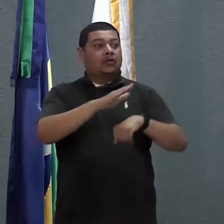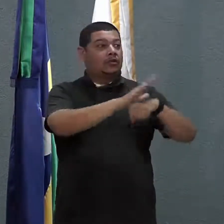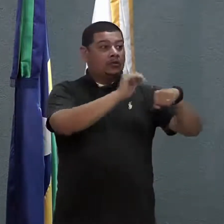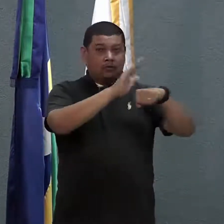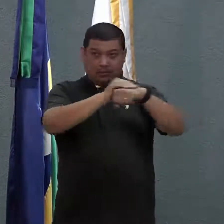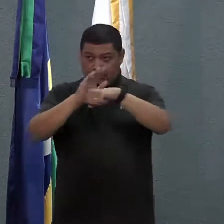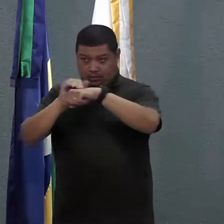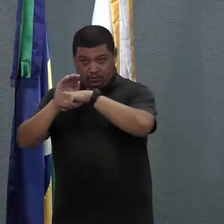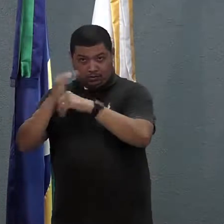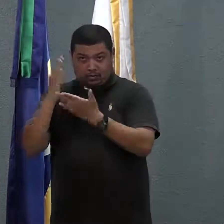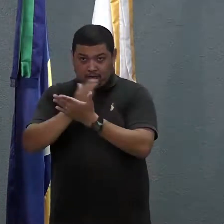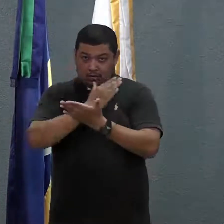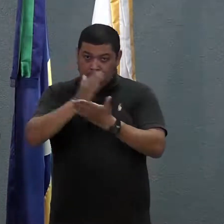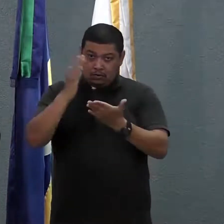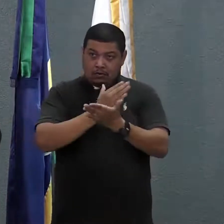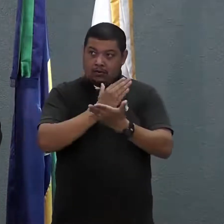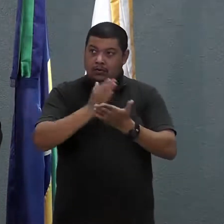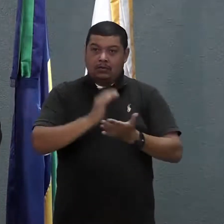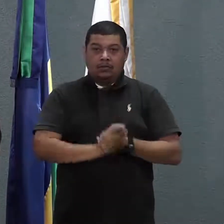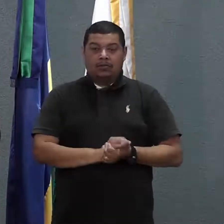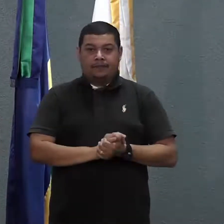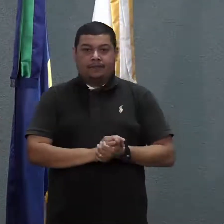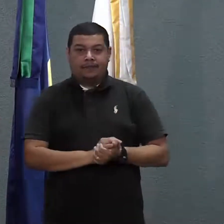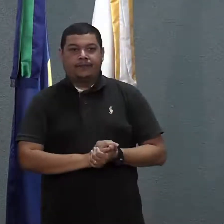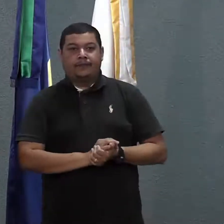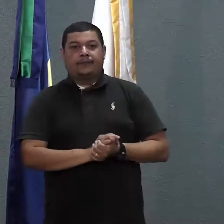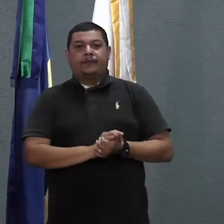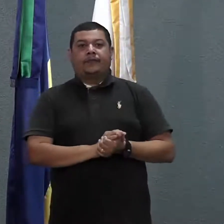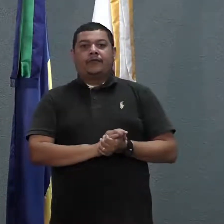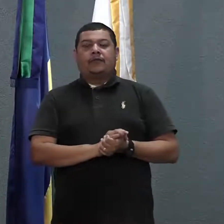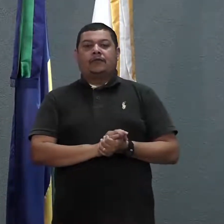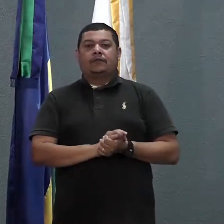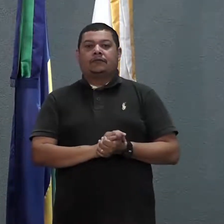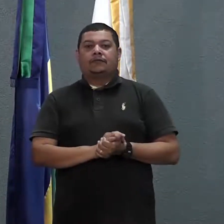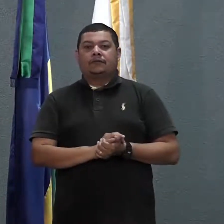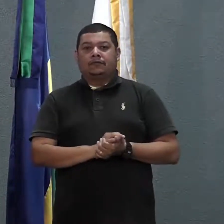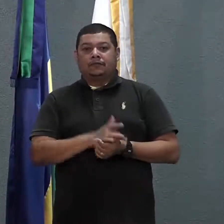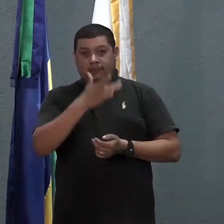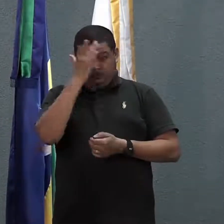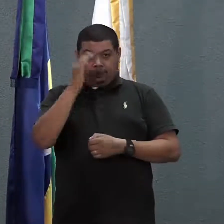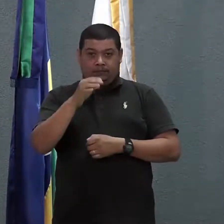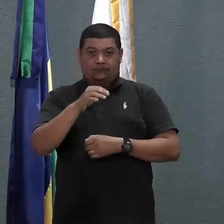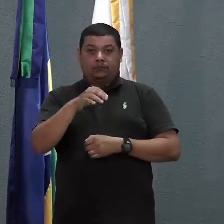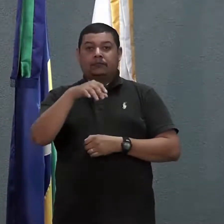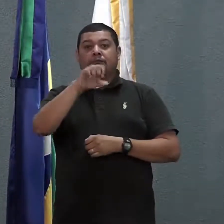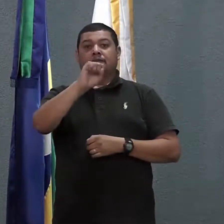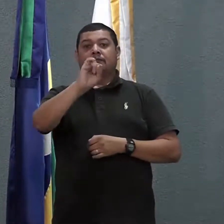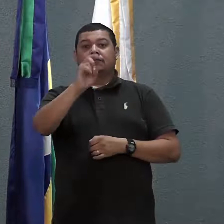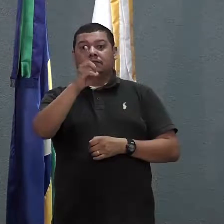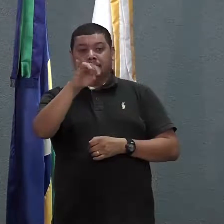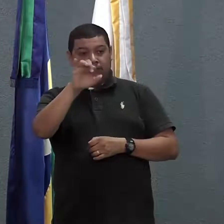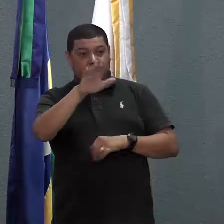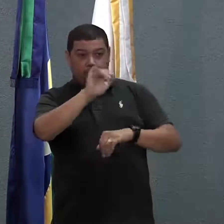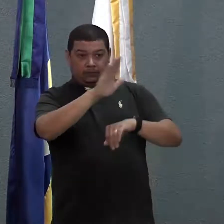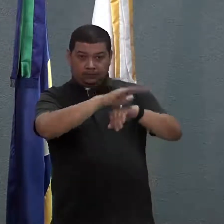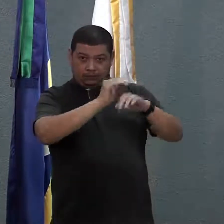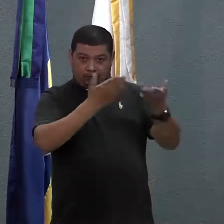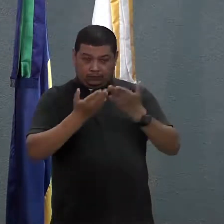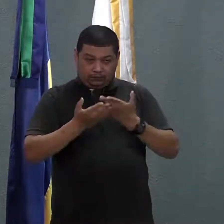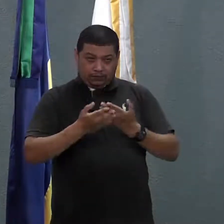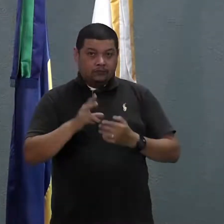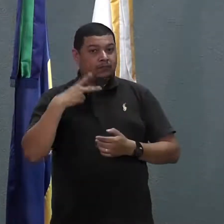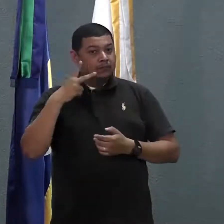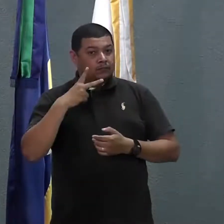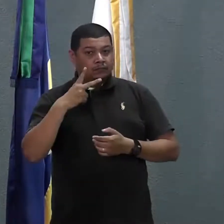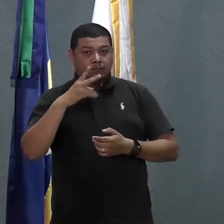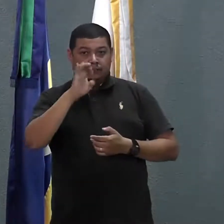pessoas, o Sidney, da rua professora Maria Lúcia da Silva Miller. Sei que o vereador Capiche ficou de